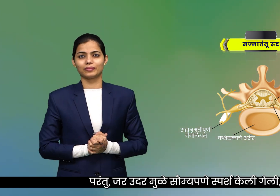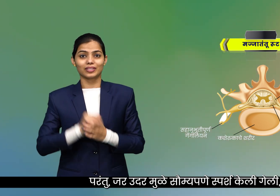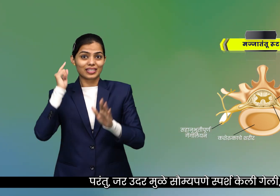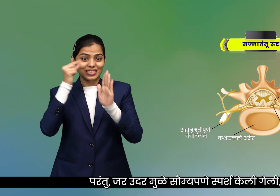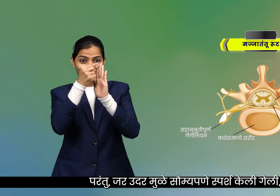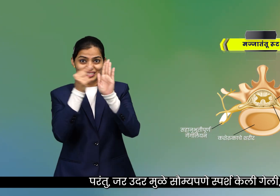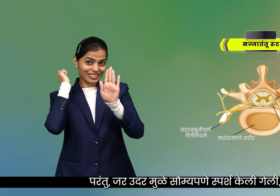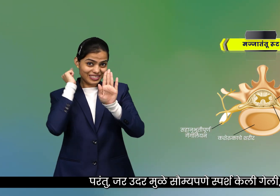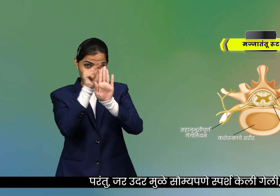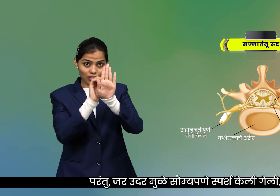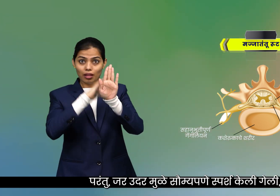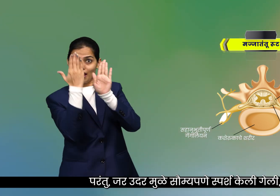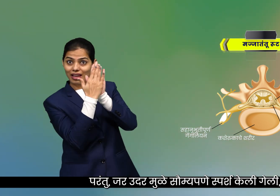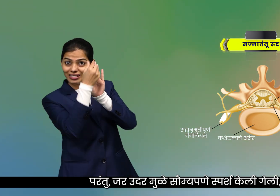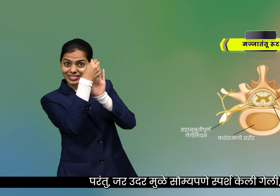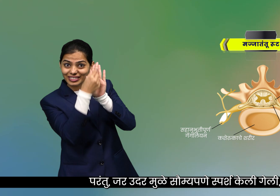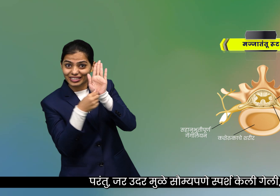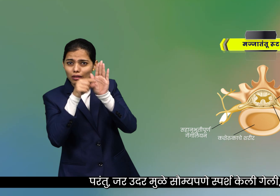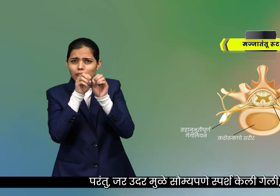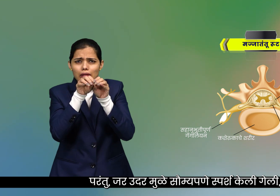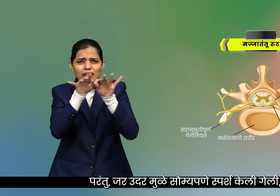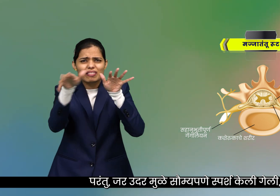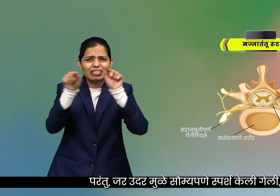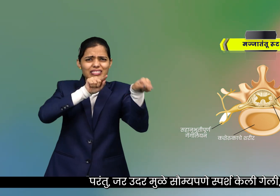परंतु जर उदरमुळे सौम्यपणे स्पर्श केली गेली